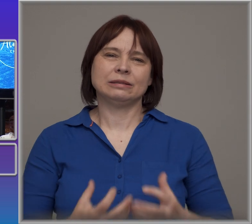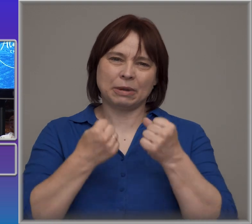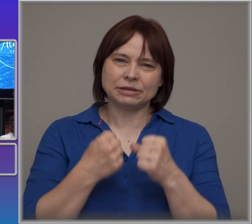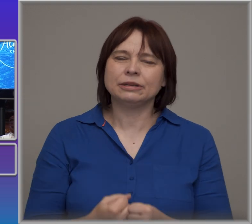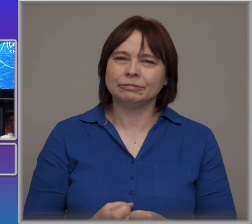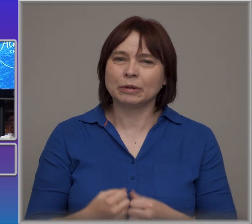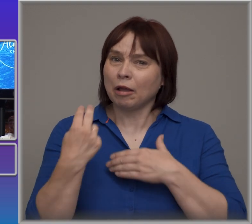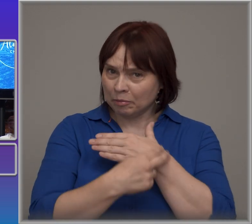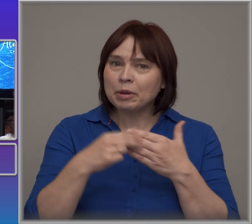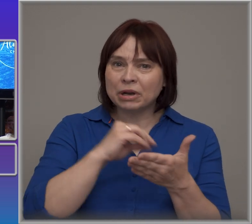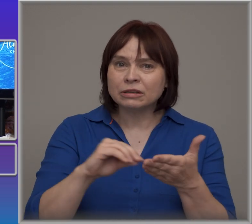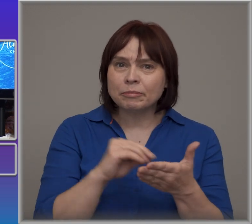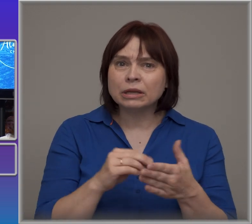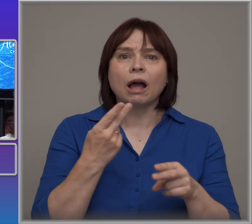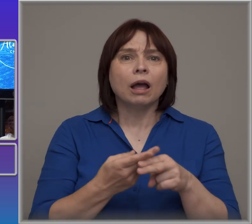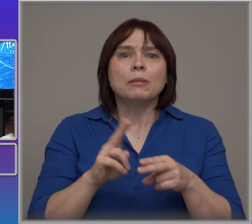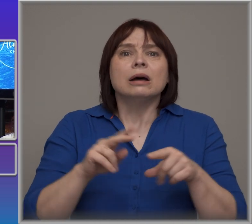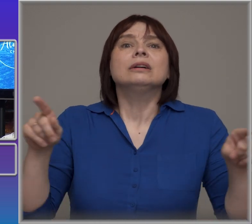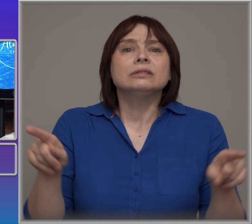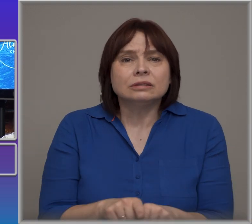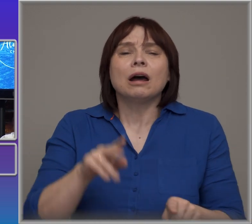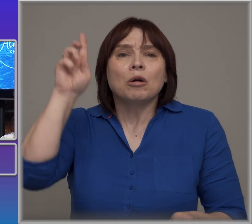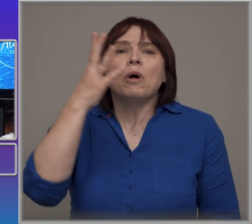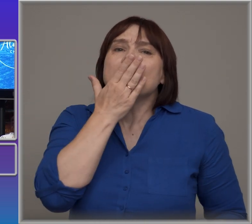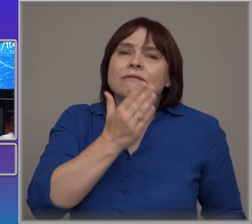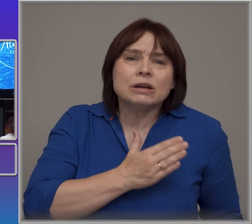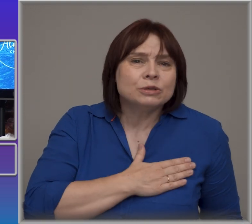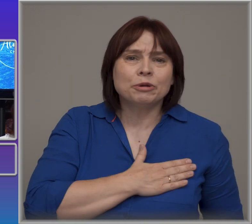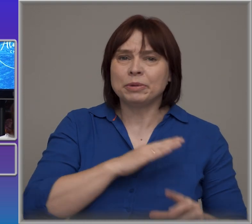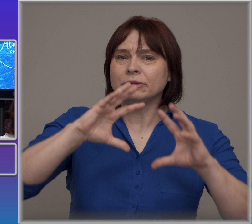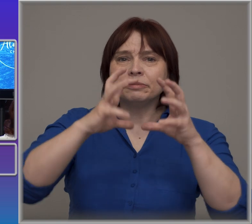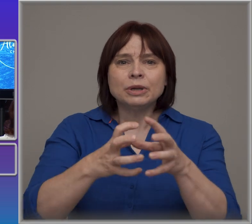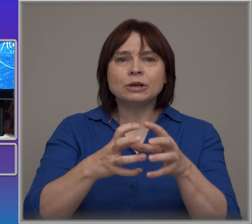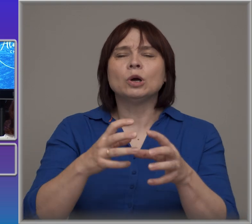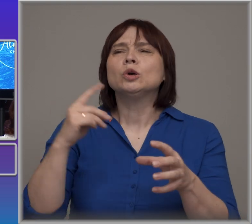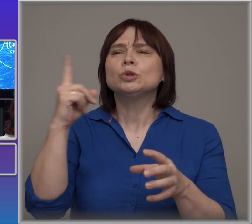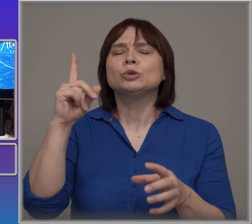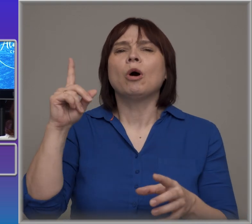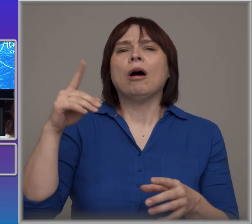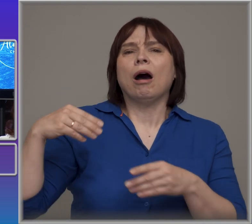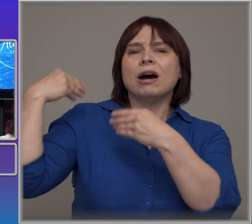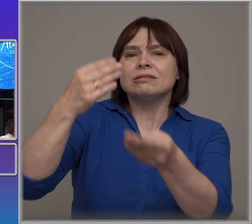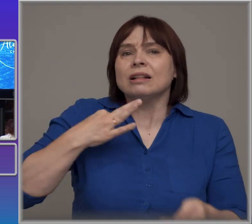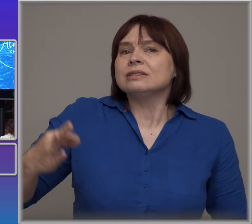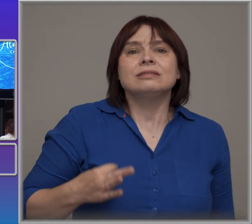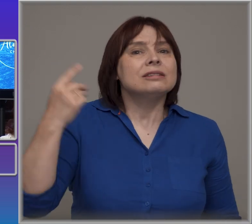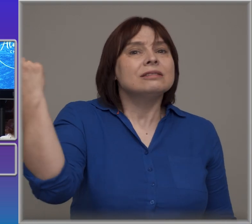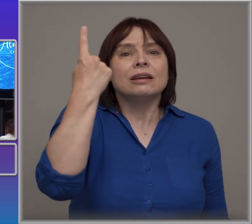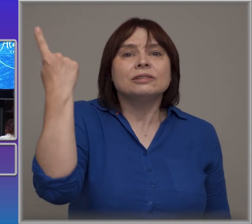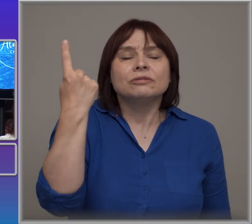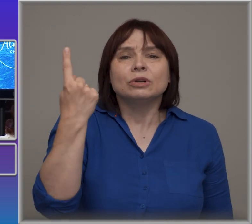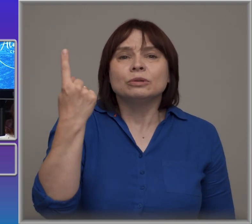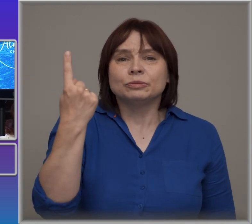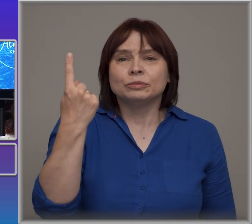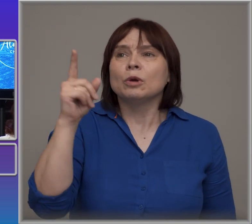«Ибо так возлюбил Бог что, мир, что отдал своего Сына Единородного». Ничего большего не может быть. Написано также в Слове Божьем, «Тот,